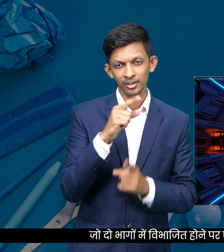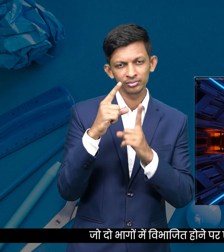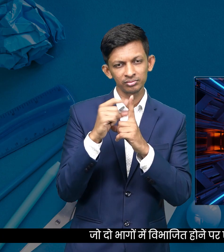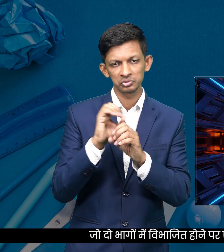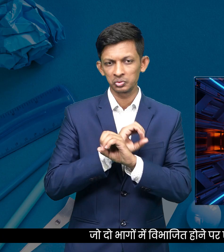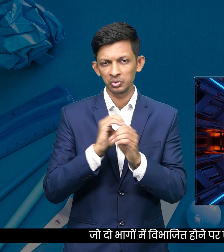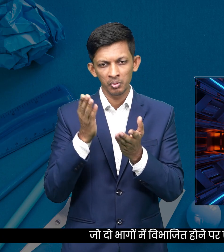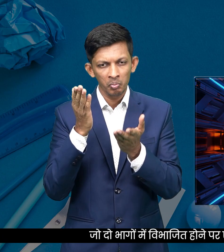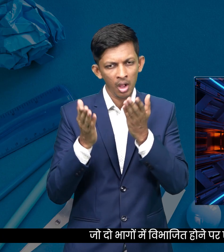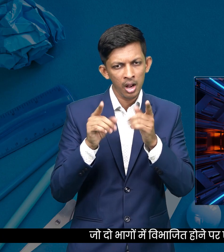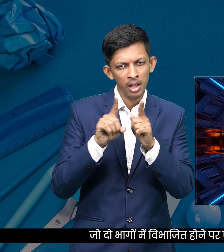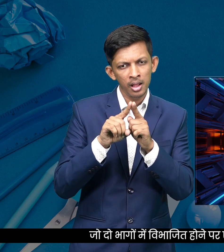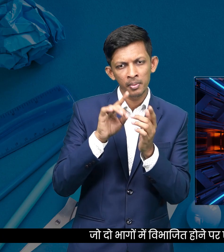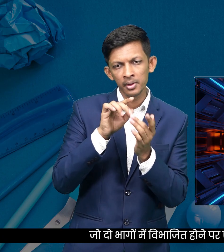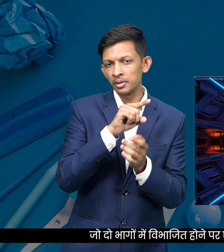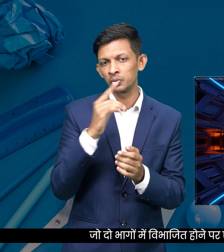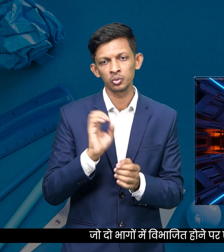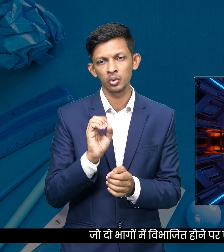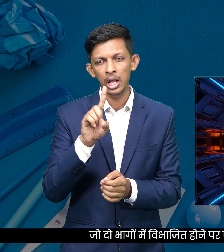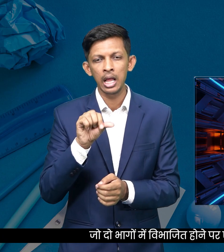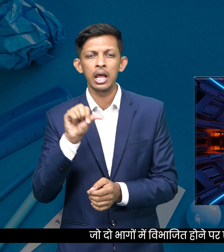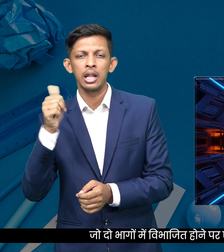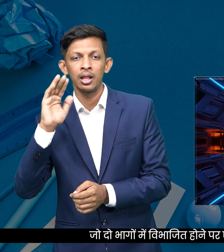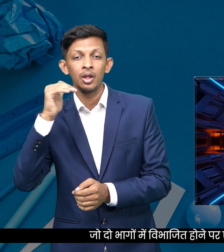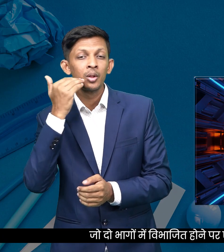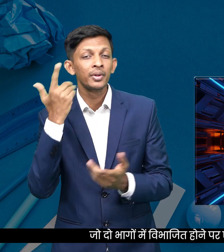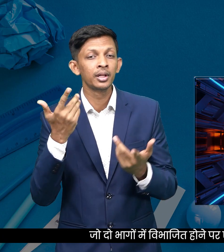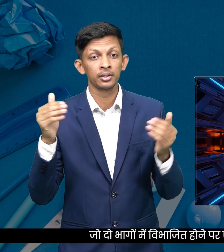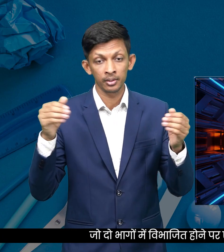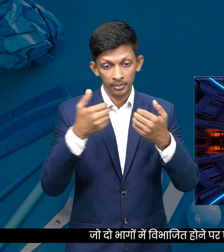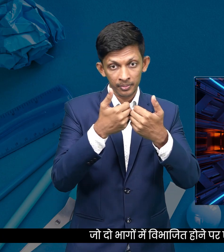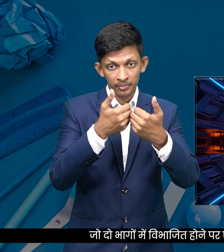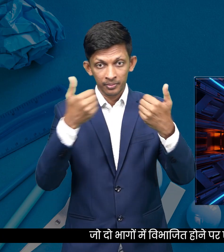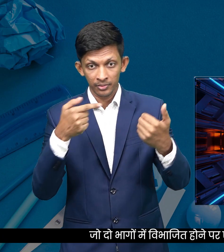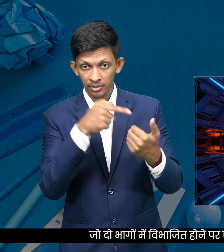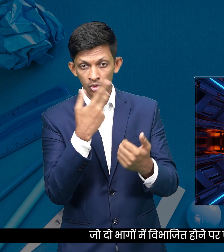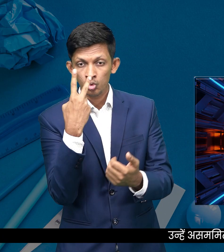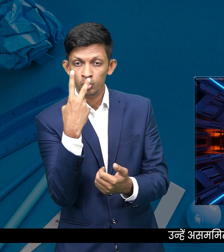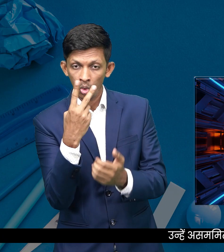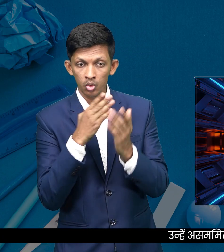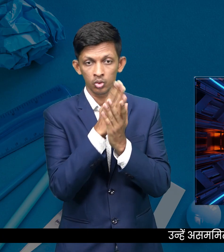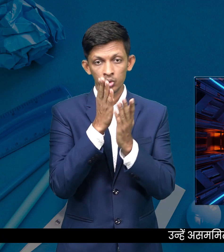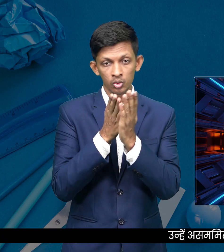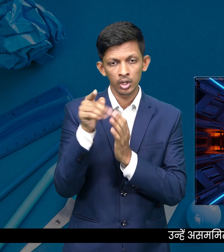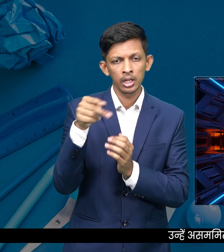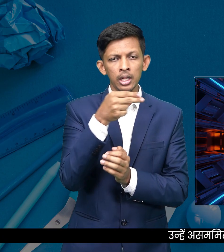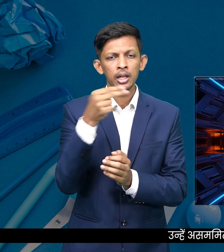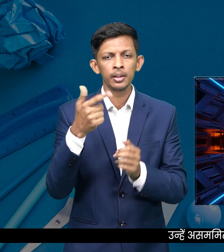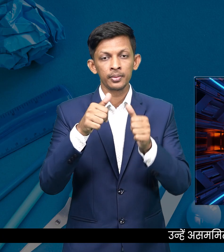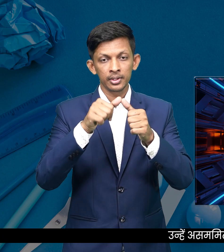जो दो भागों में विभाजित होने पर एक दूसरे से मिलते जुलते नहीं हैं, उन्हें